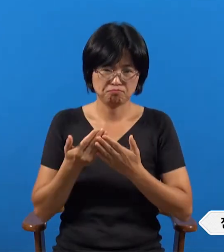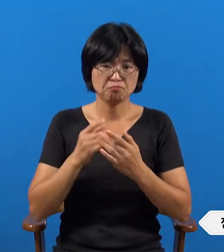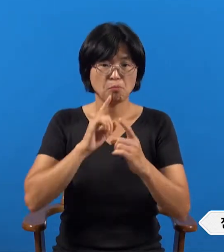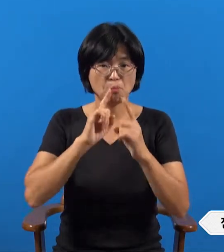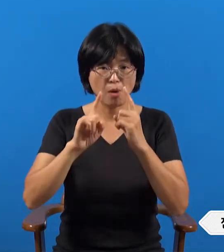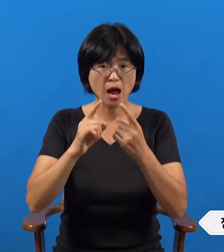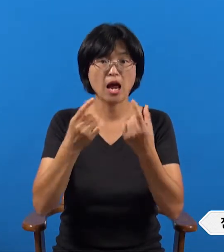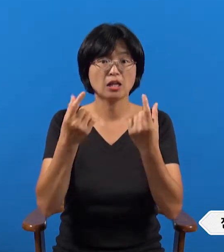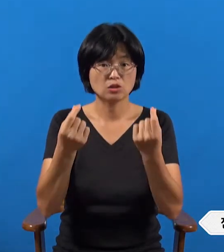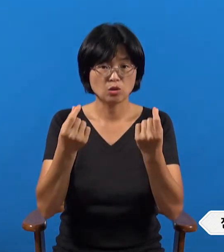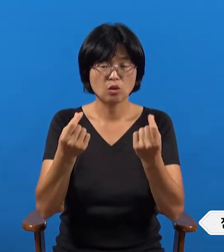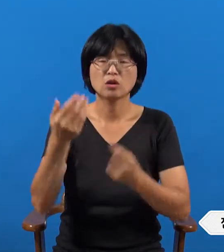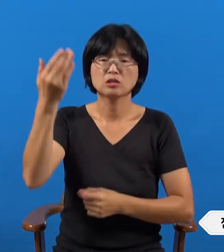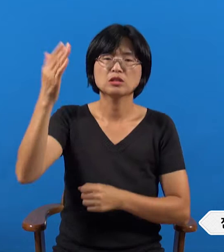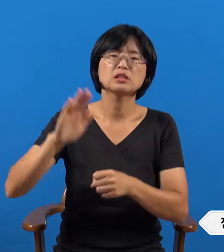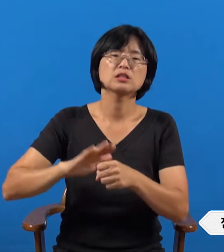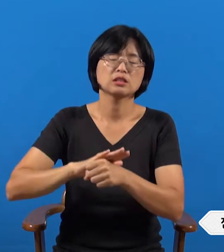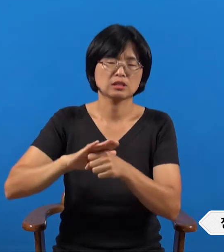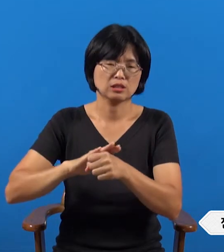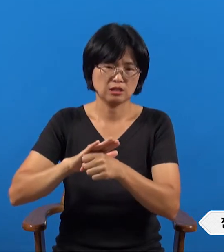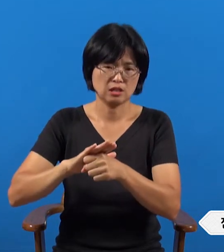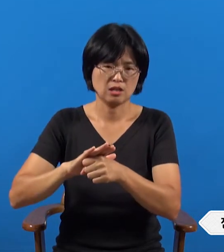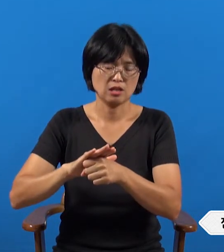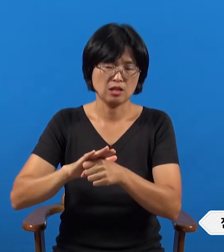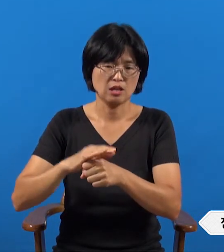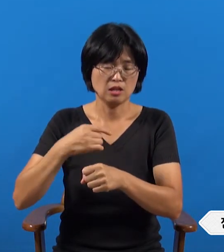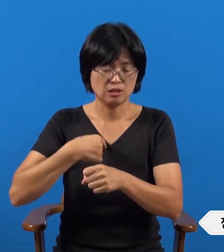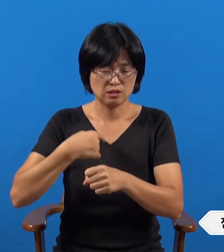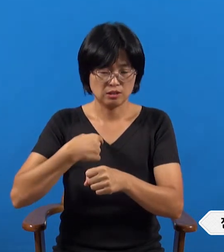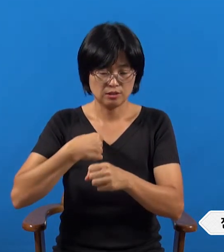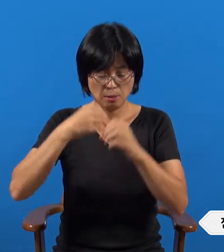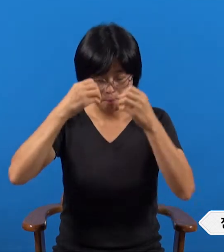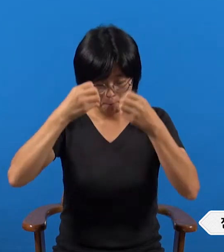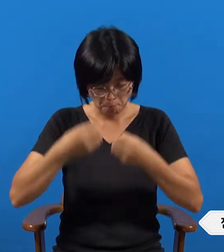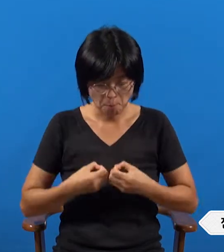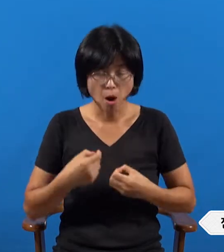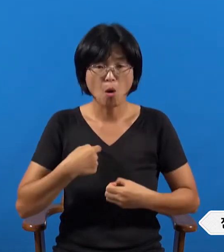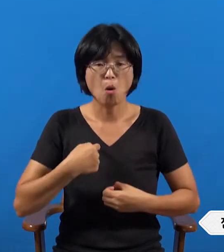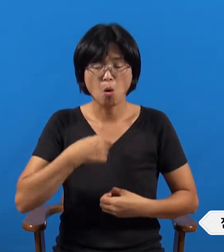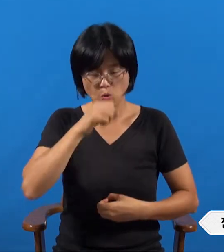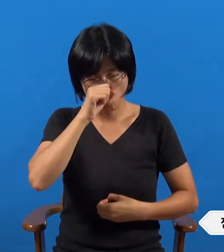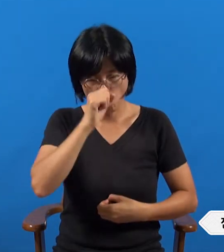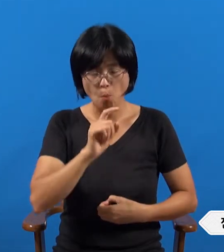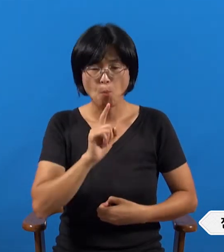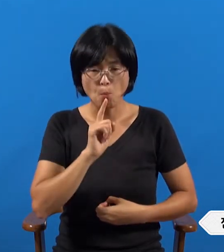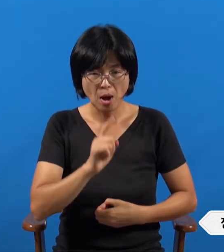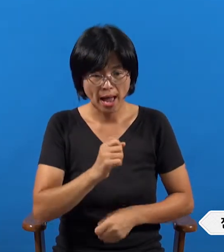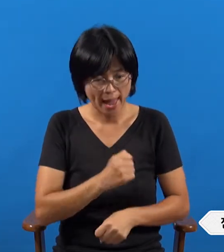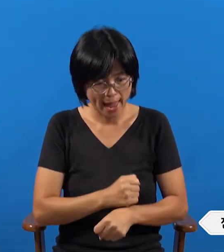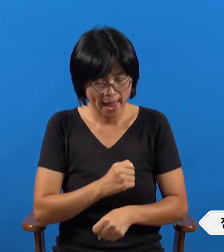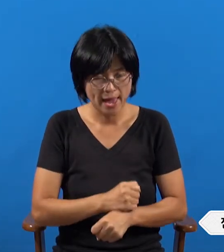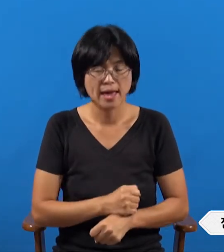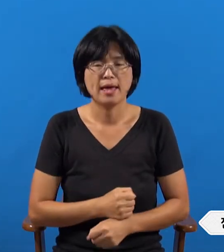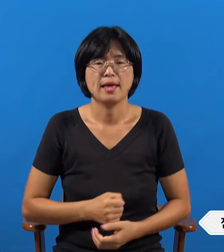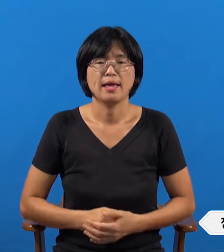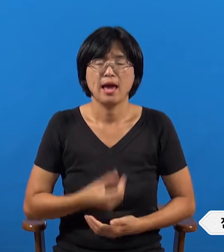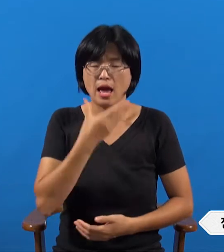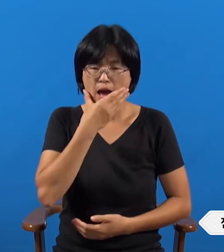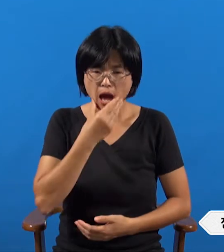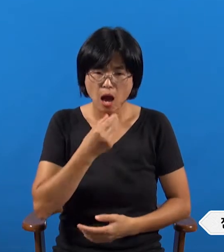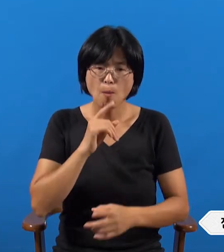우리에게 하시는 말처럼 우리를 향한 그분의 사랑처럼 우리가 어떻게 우리에게 좋은